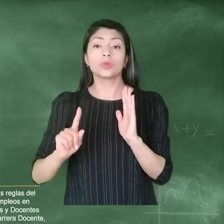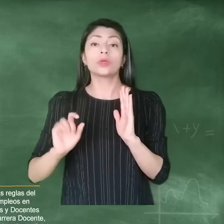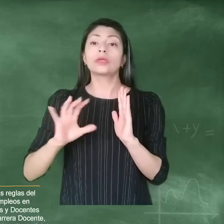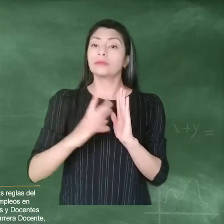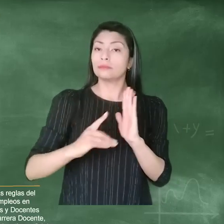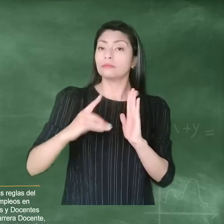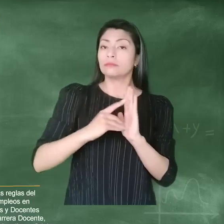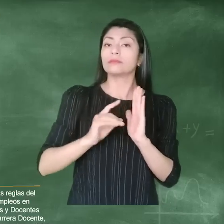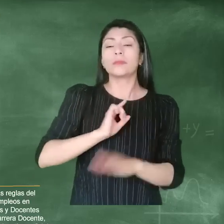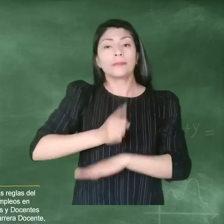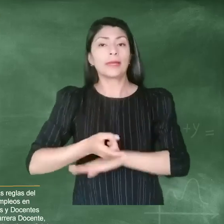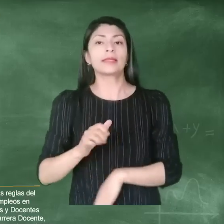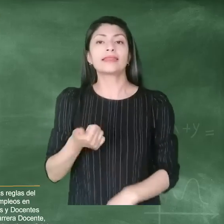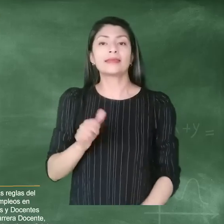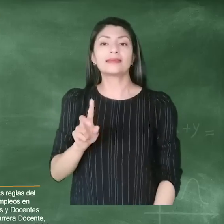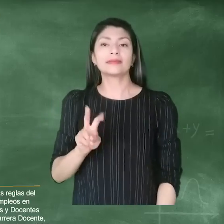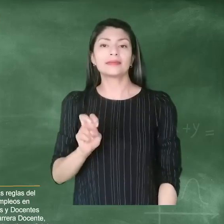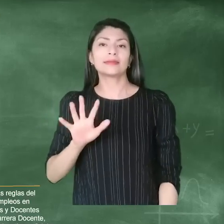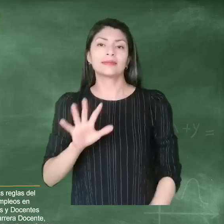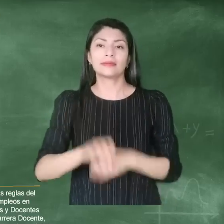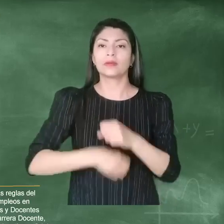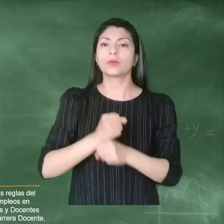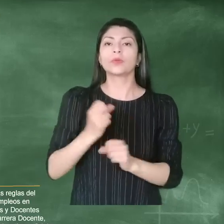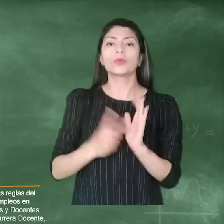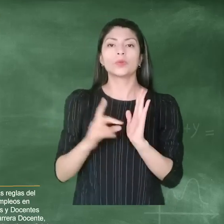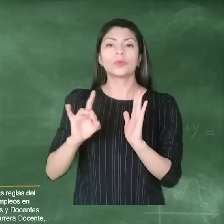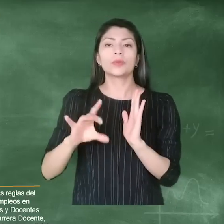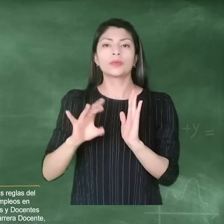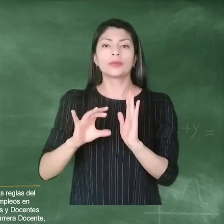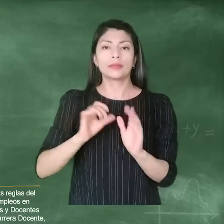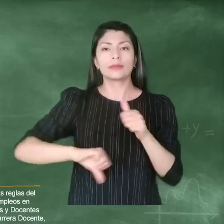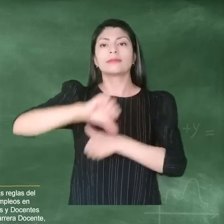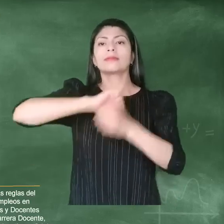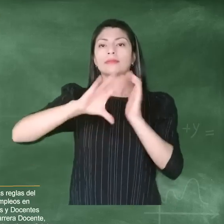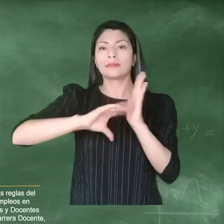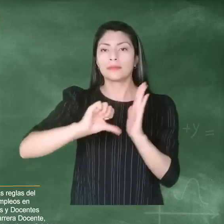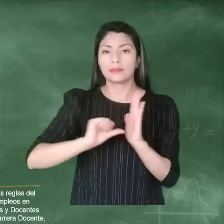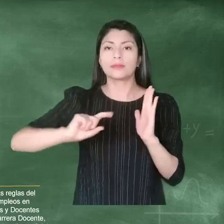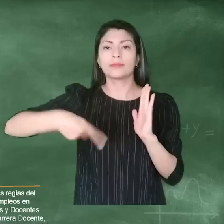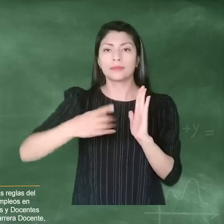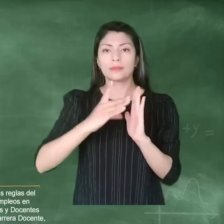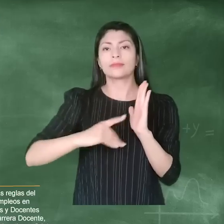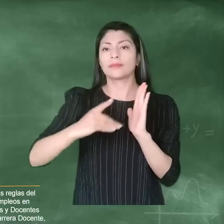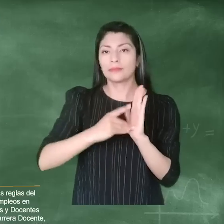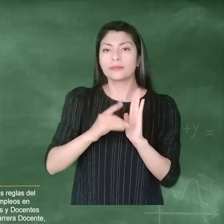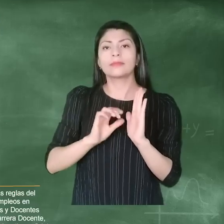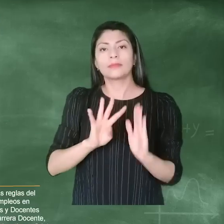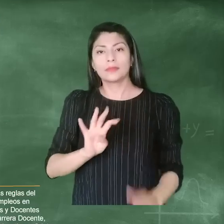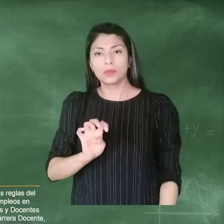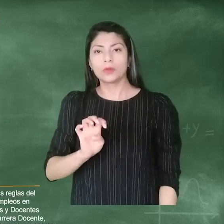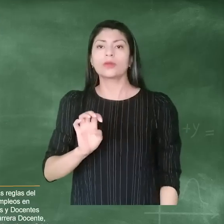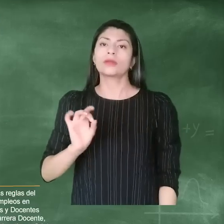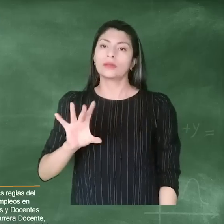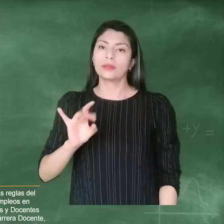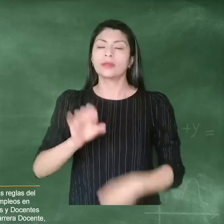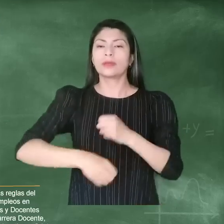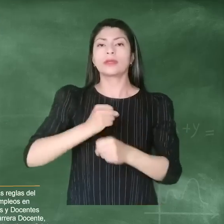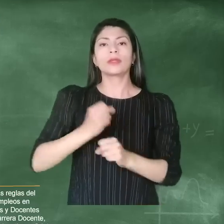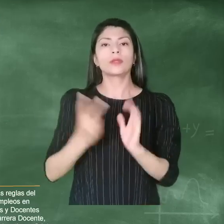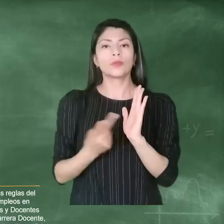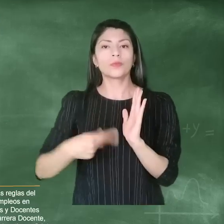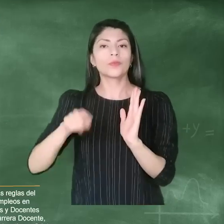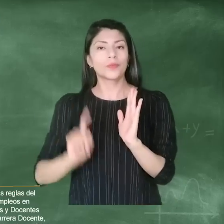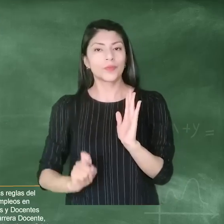2.4.1.1.9 del Decreto Único Reglamentario 1075 de 2015 subrogado por el artículo primero del Decreto